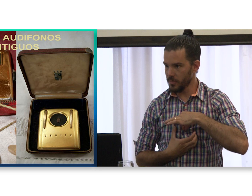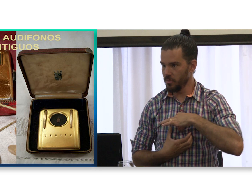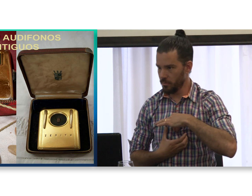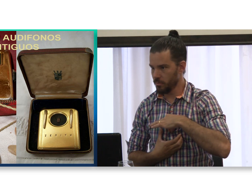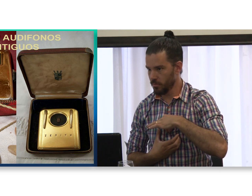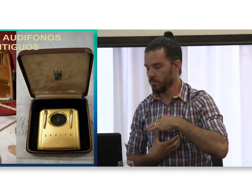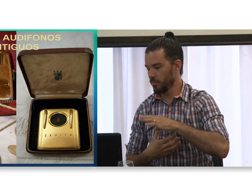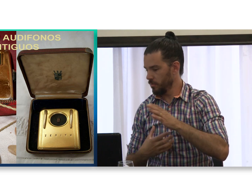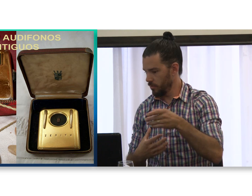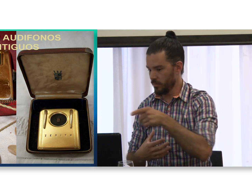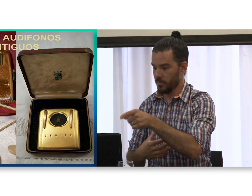radio.